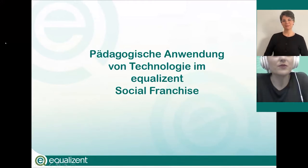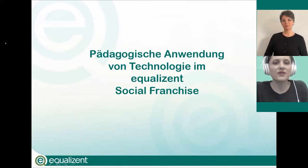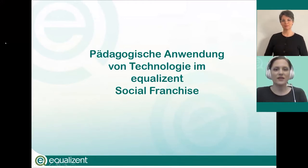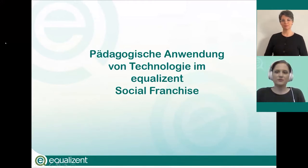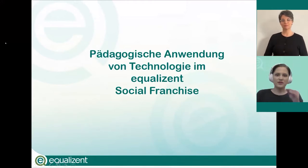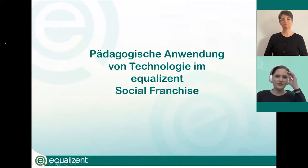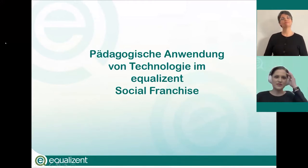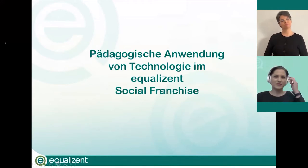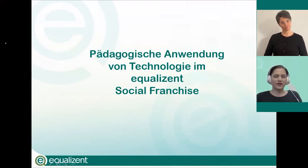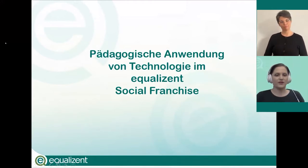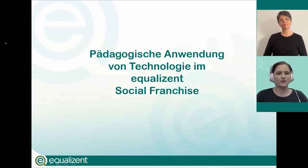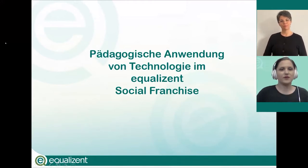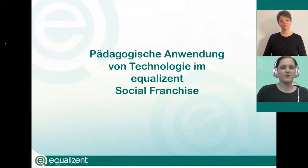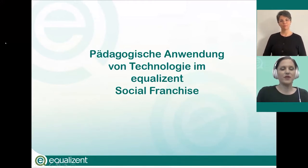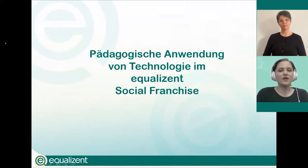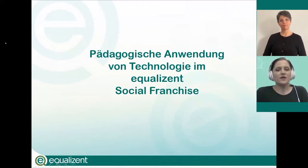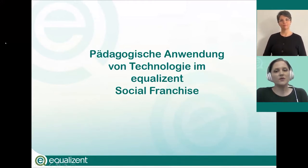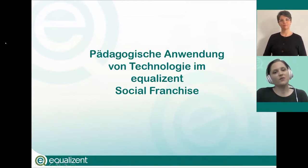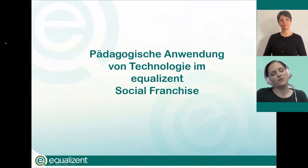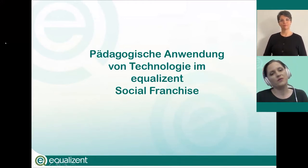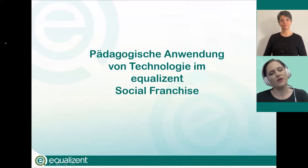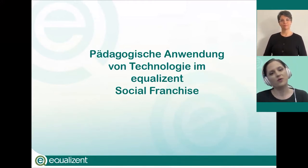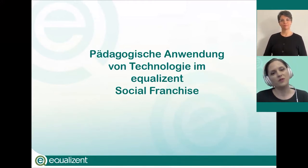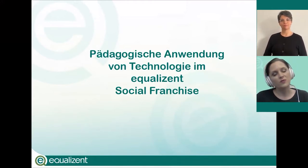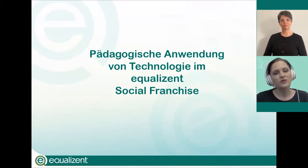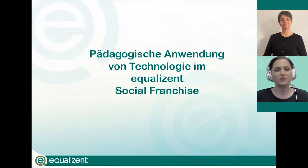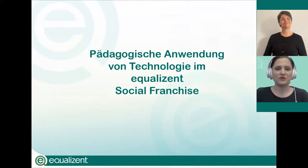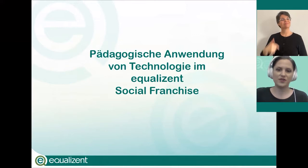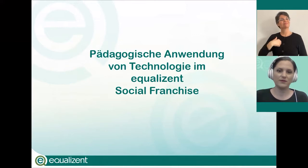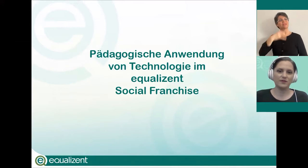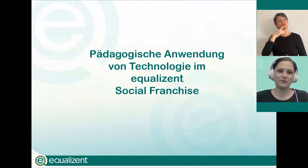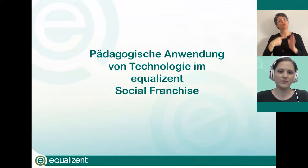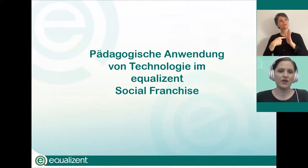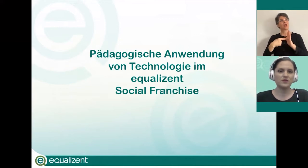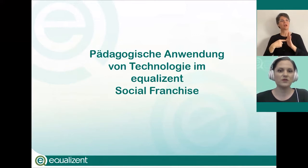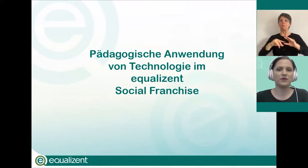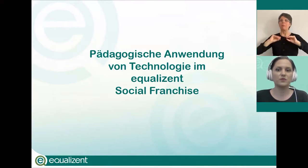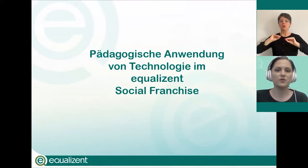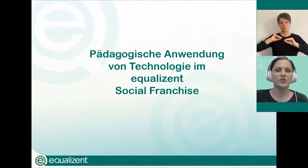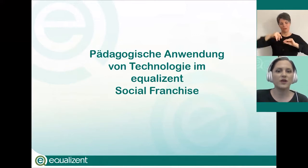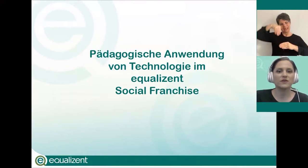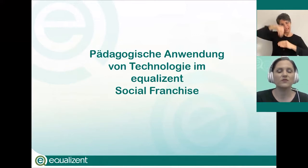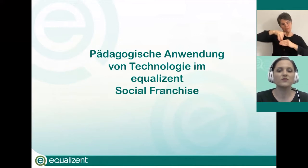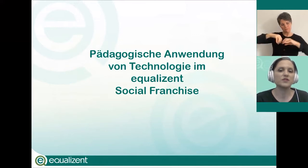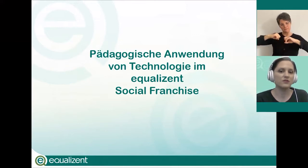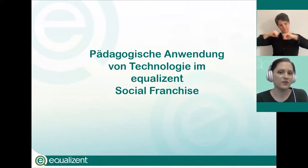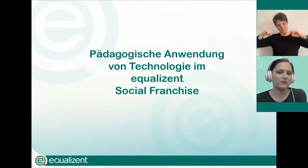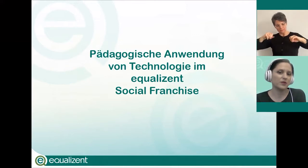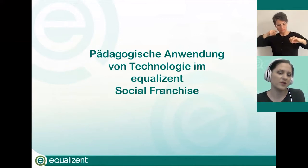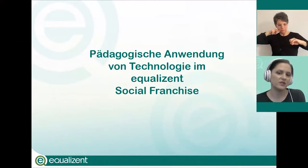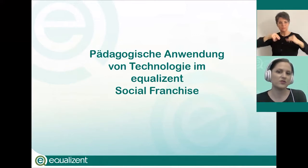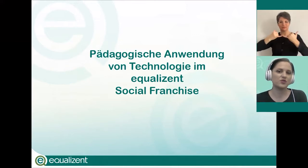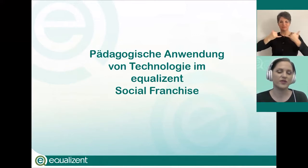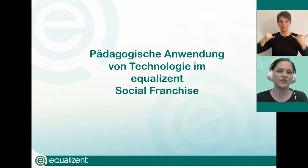Und ich möchte gleich mal zeigen, wie wir auch pädagogisch bei uns arbeiten. Also die pädagogische Anwendung von Technologie